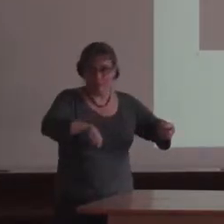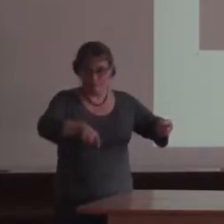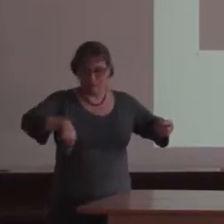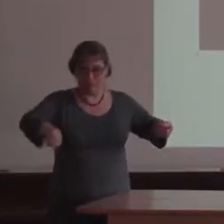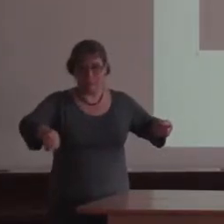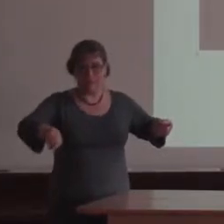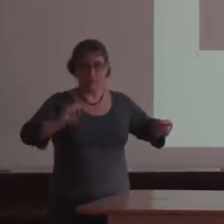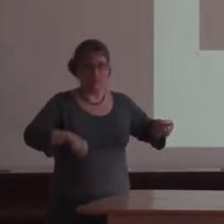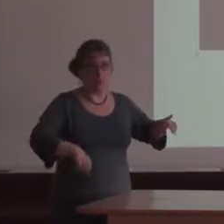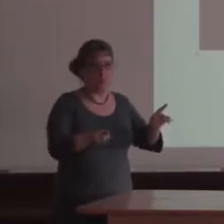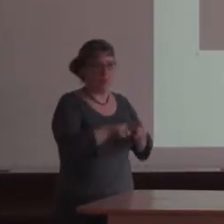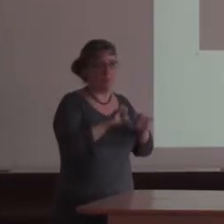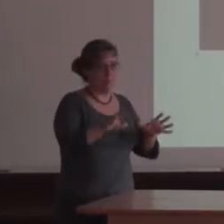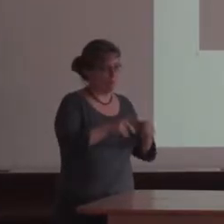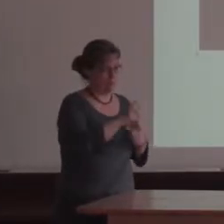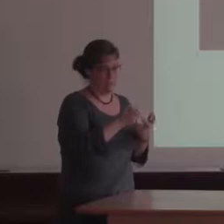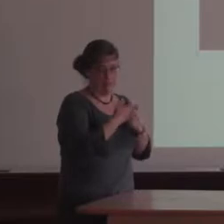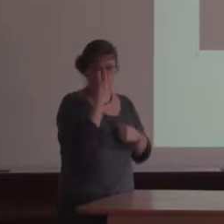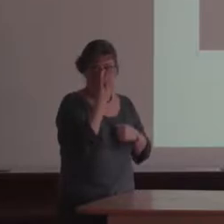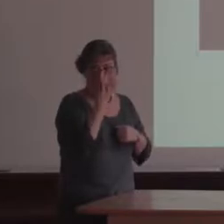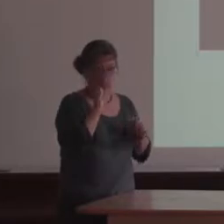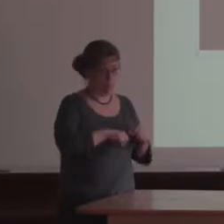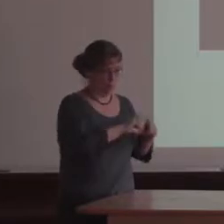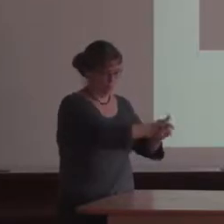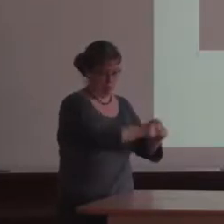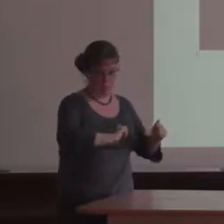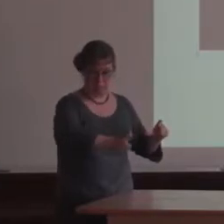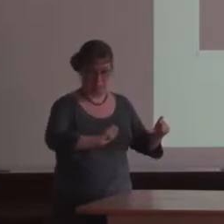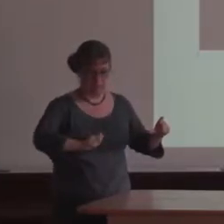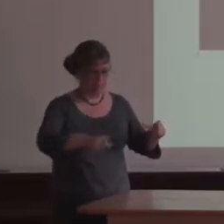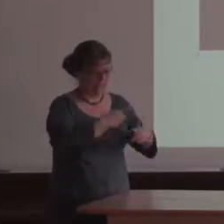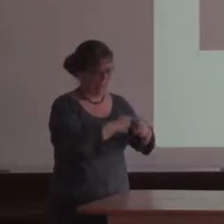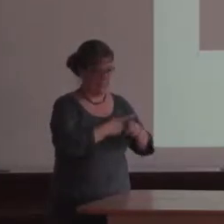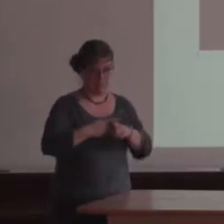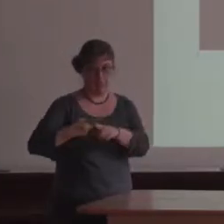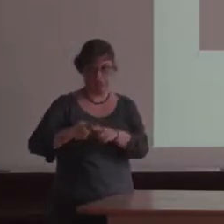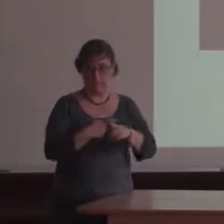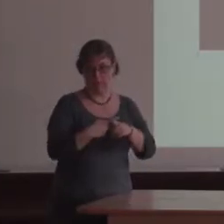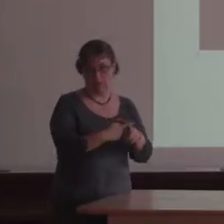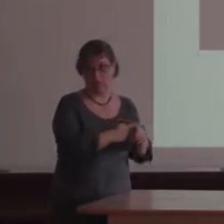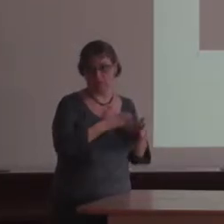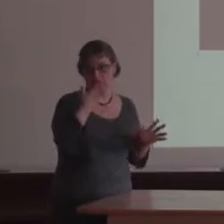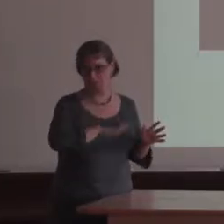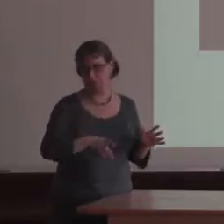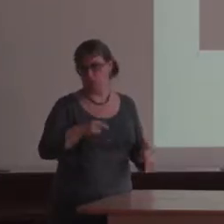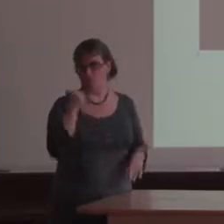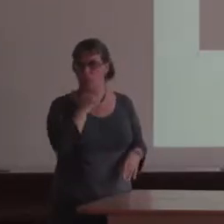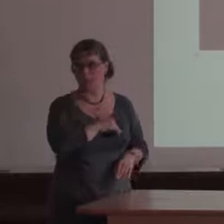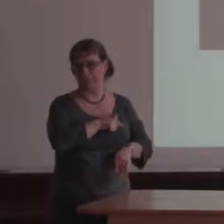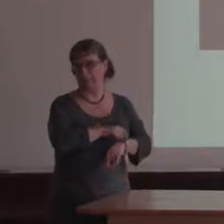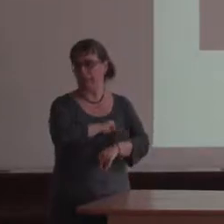quatre processus, ça divisera les tests en quatre et ça les exécutera en parallèle. Vous pouvez gagner un petit peu de temps sur l'exécution des